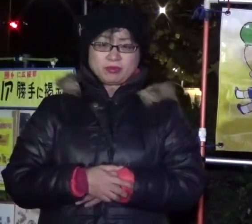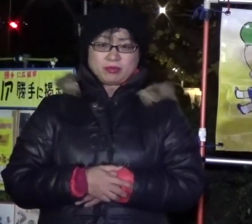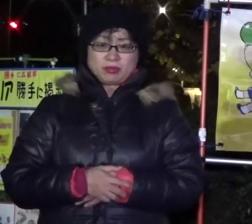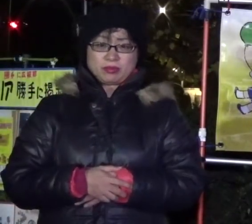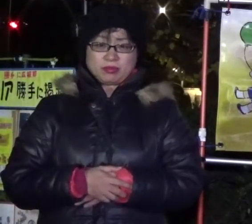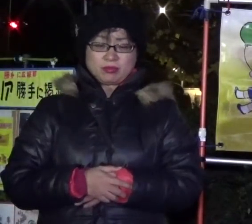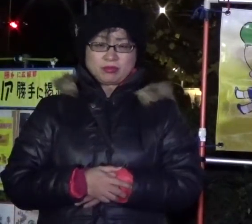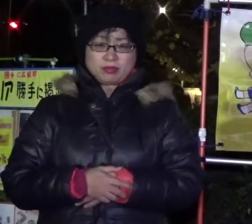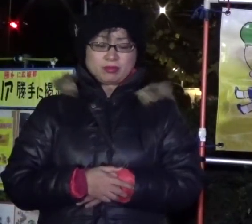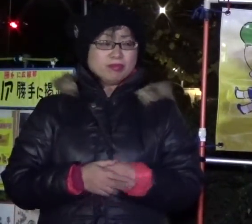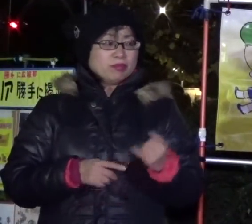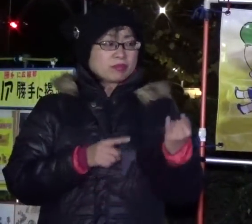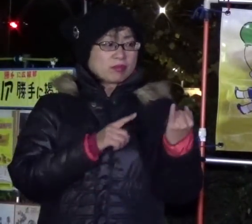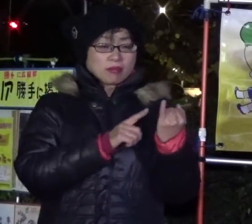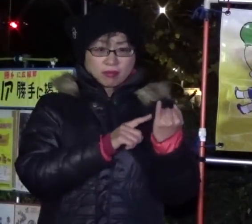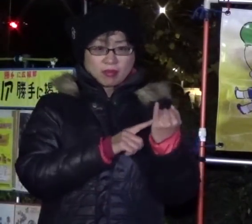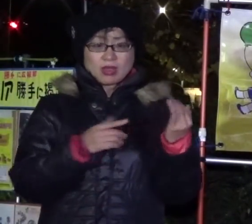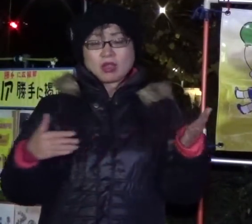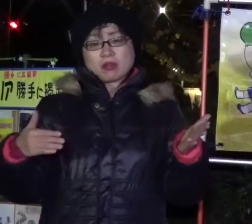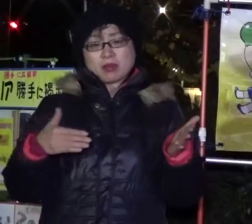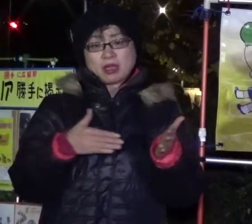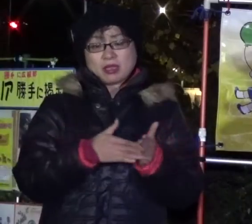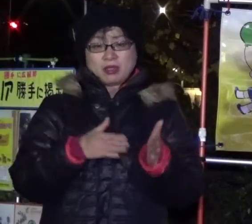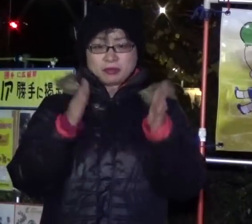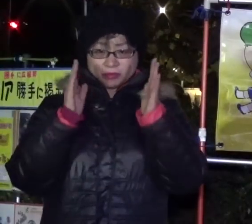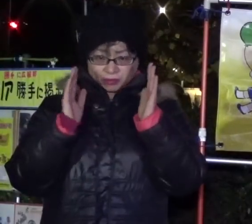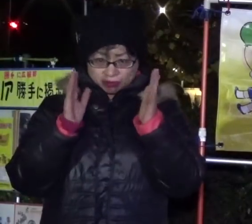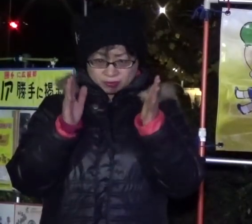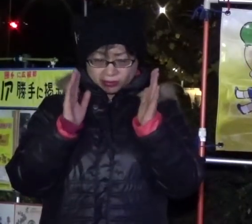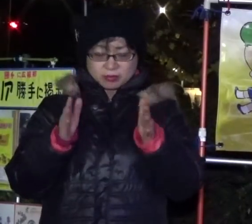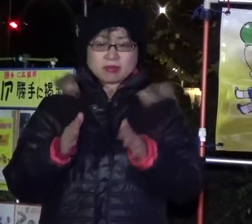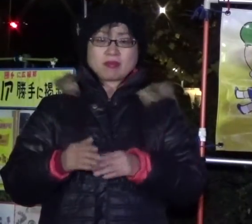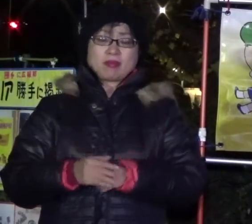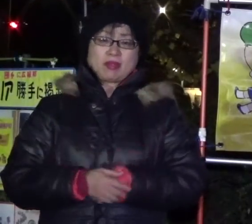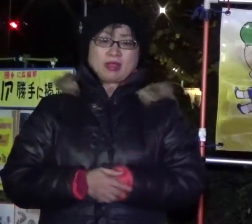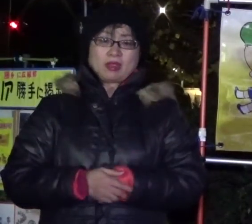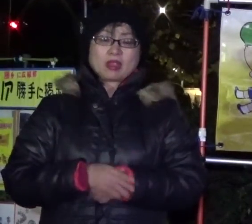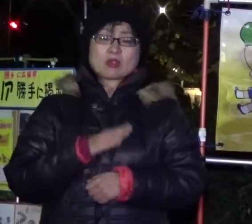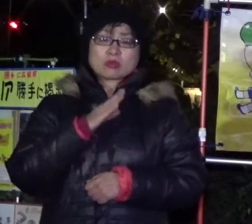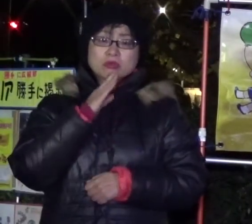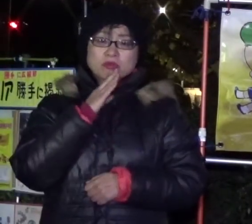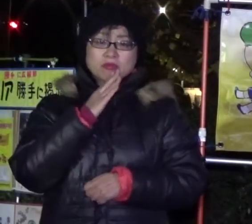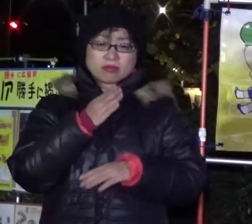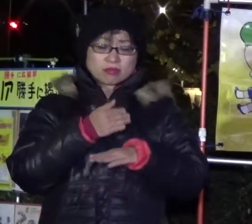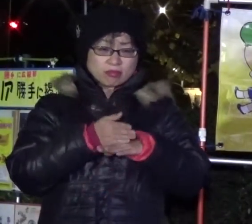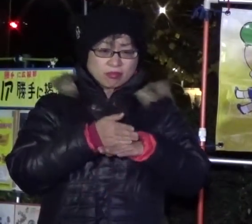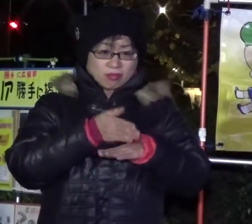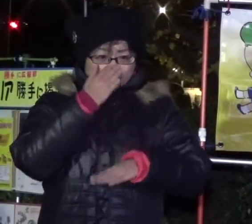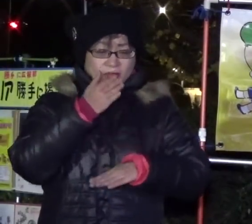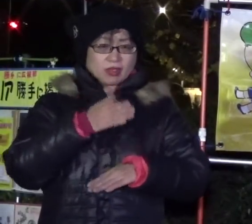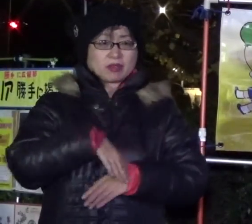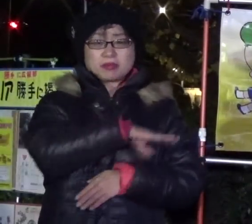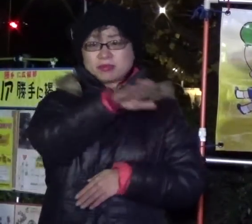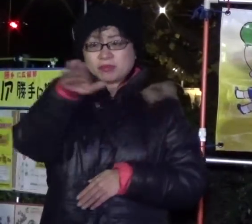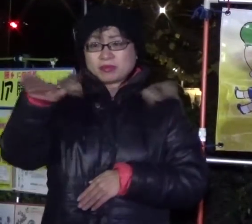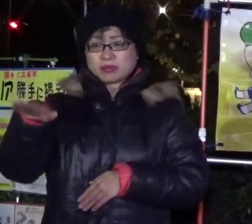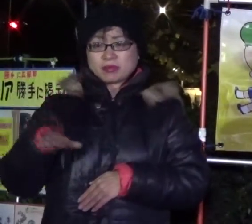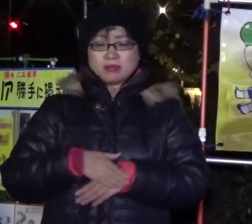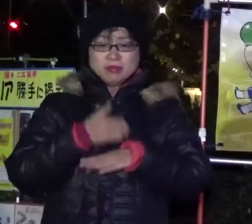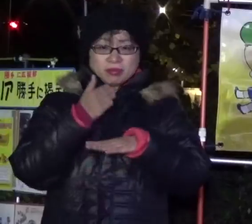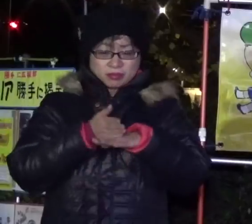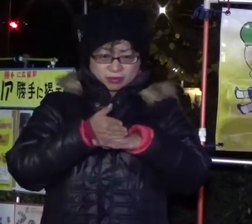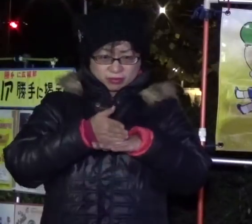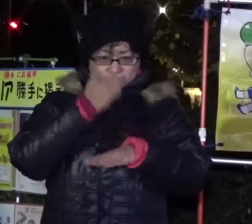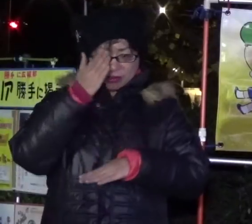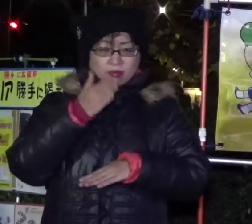飛鳥さんがねここまで頑張ってくれて本当に感謝します。あと皆さんにも本当に感謝します。で